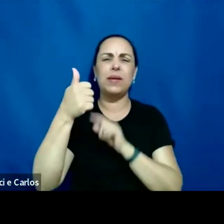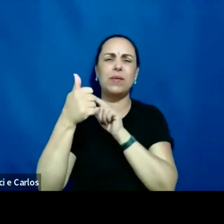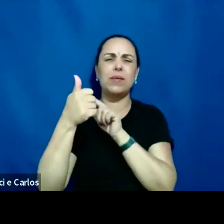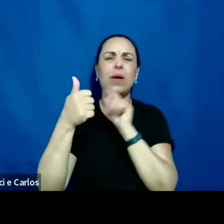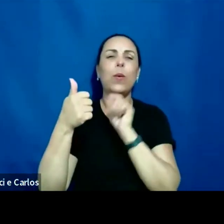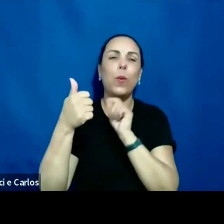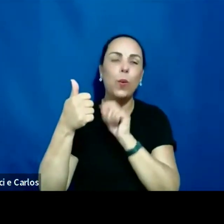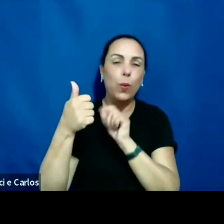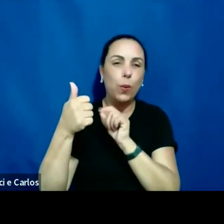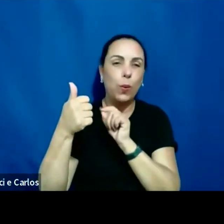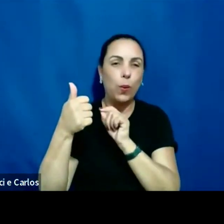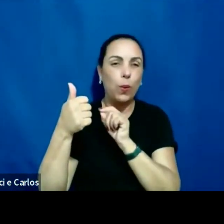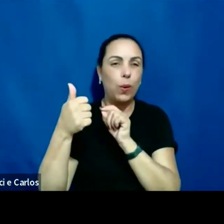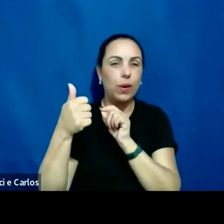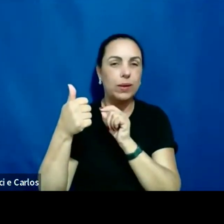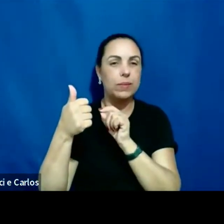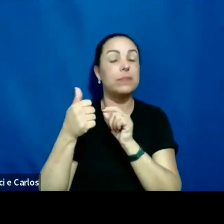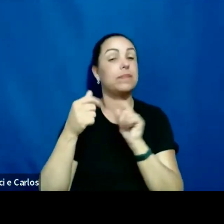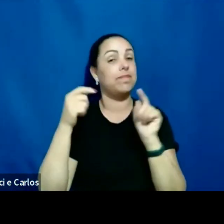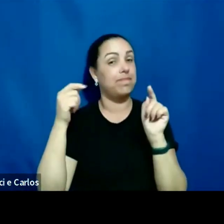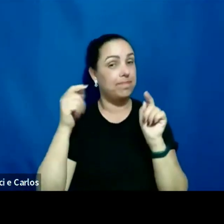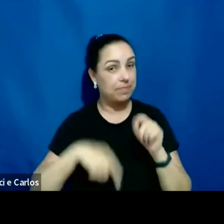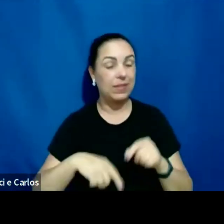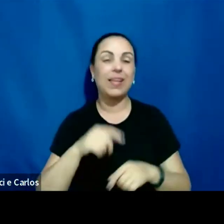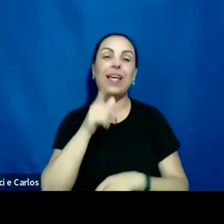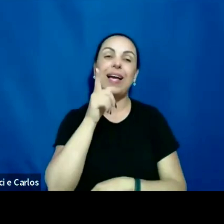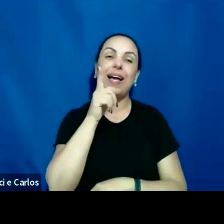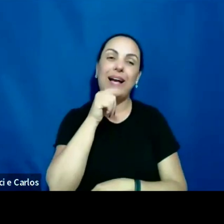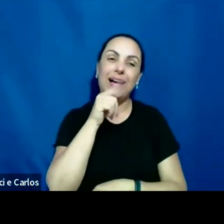campeão. Uma boa hidratação.